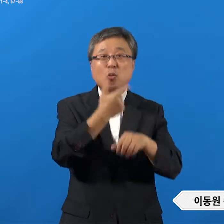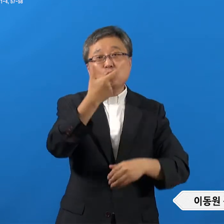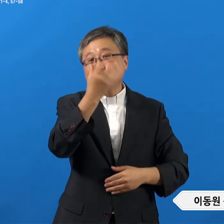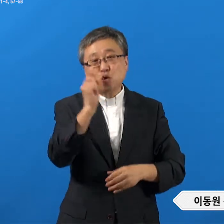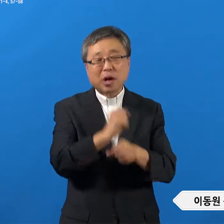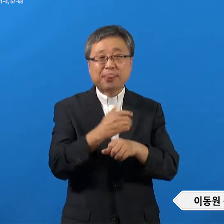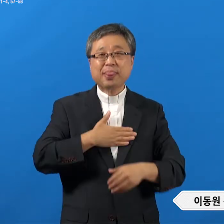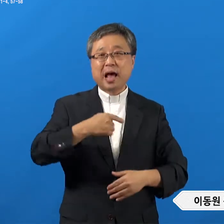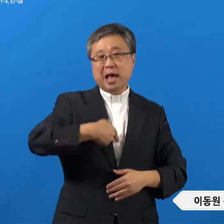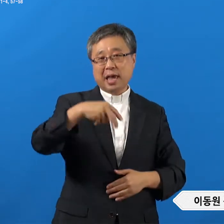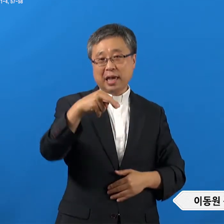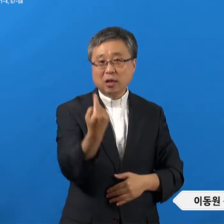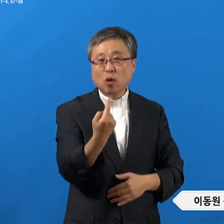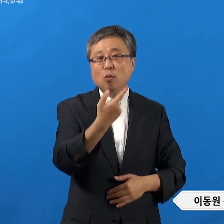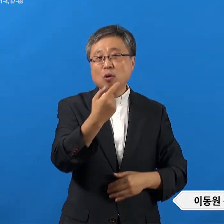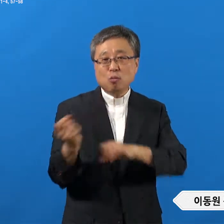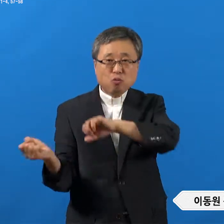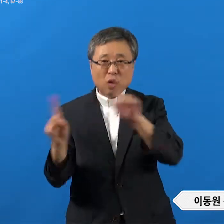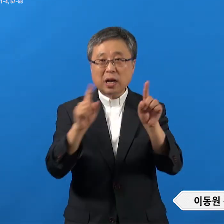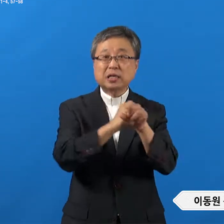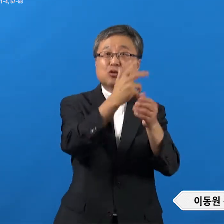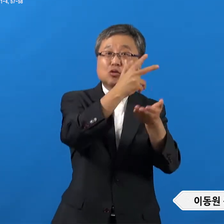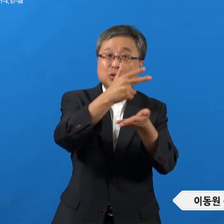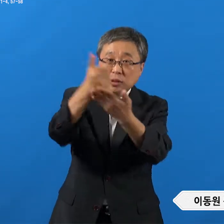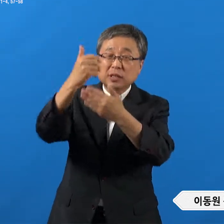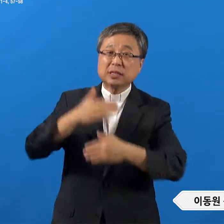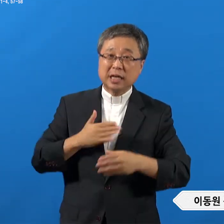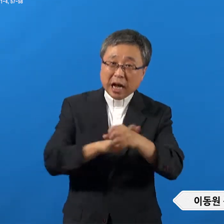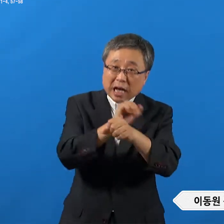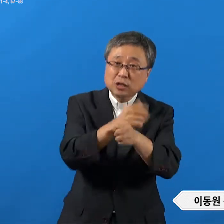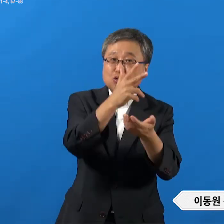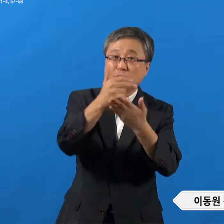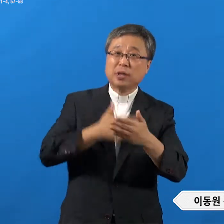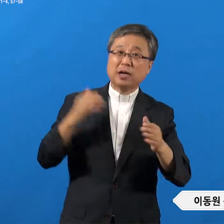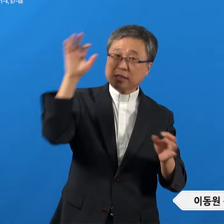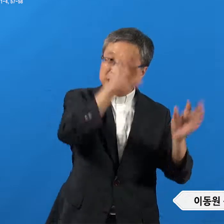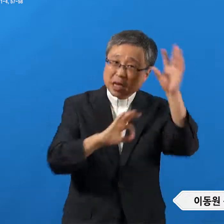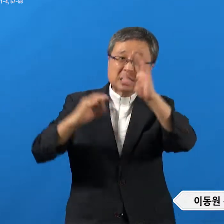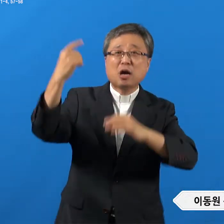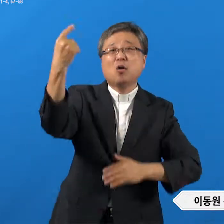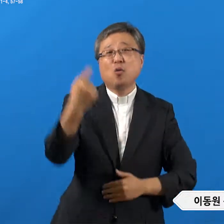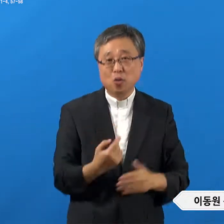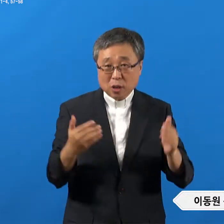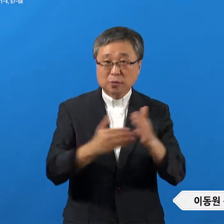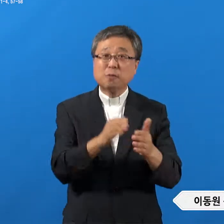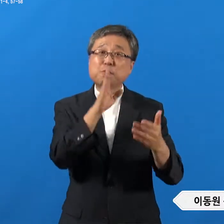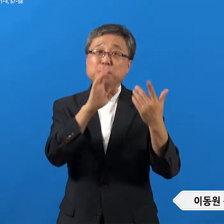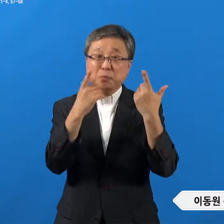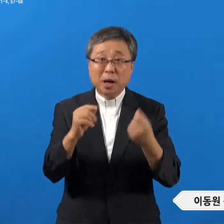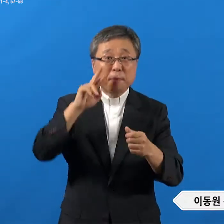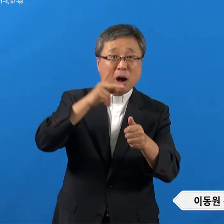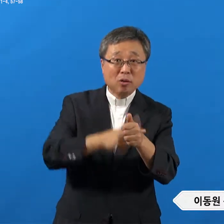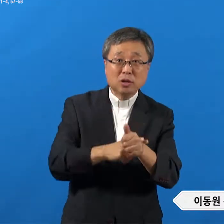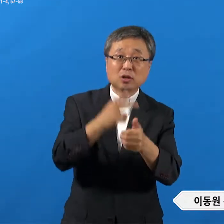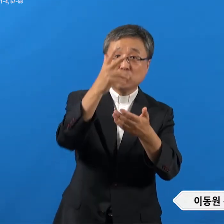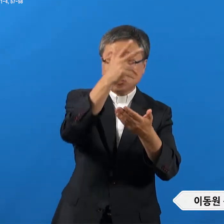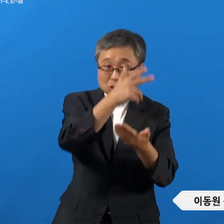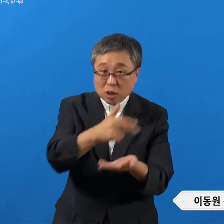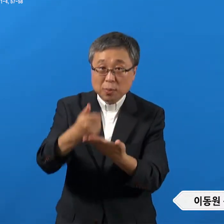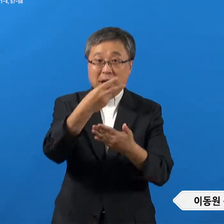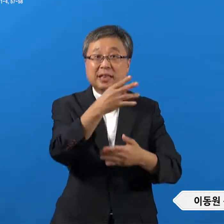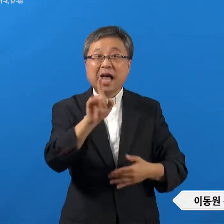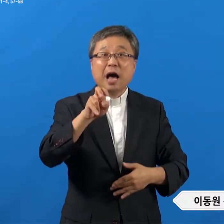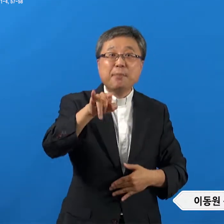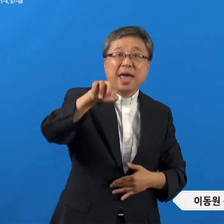부족한 나에게도 부활하신 주님이, 살아나신 주님이 나를 찾아오셨다고. 그렇습니다. 바울은 그 주님을 다메섹